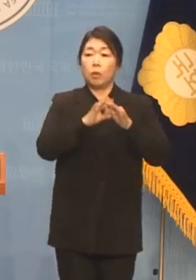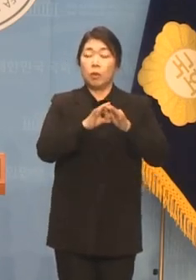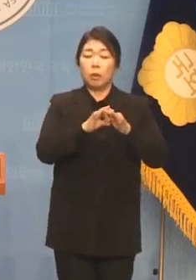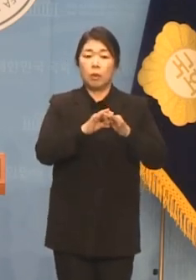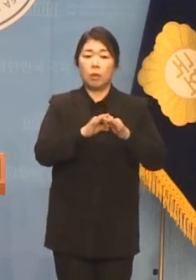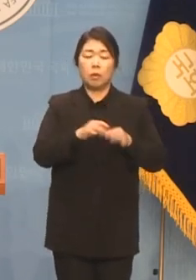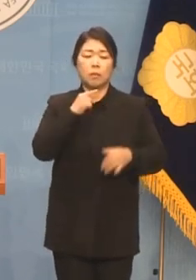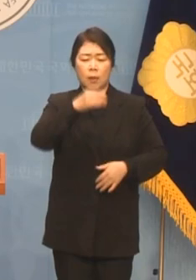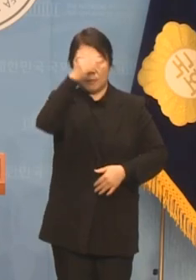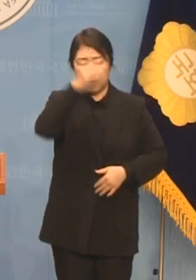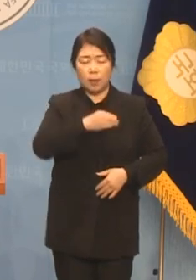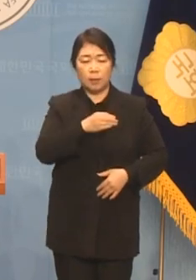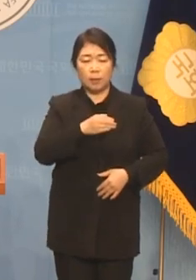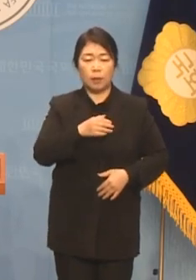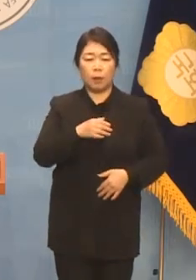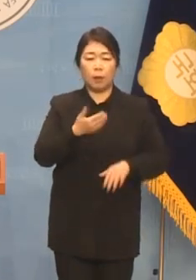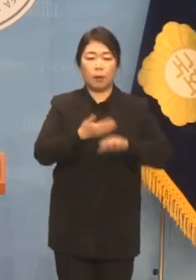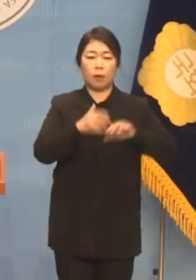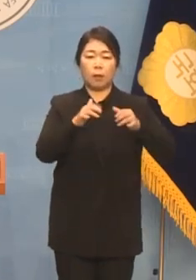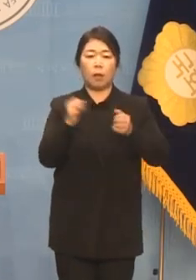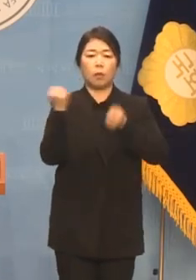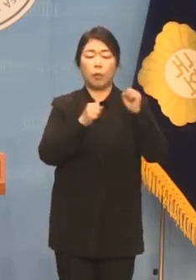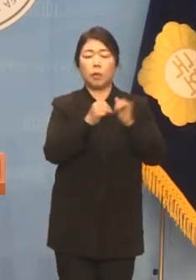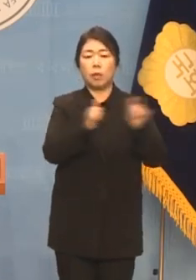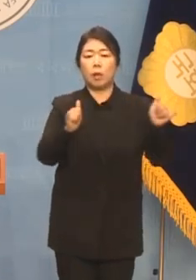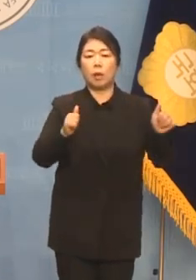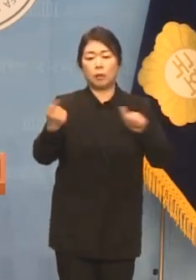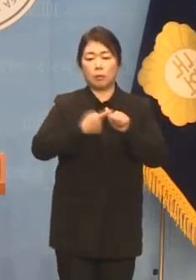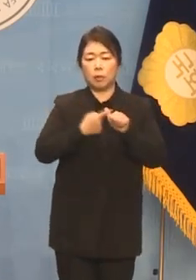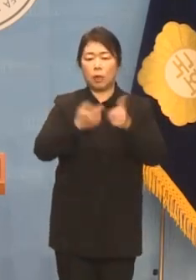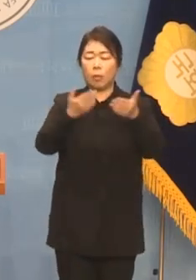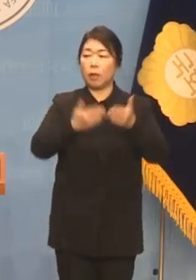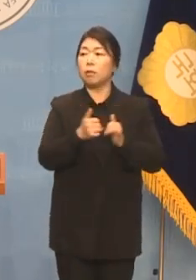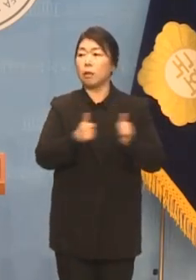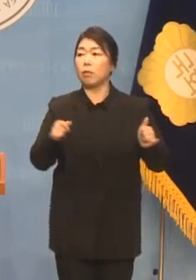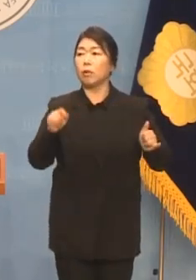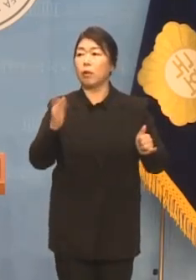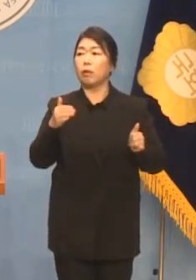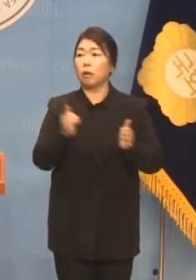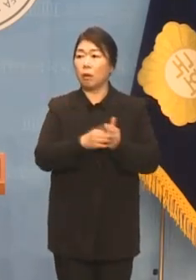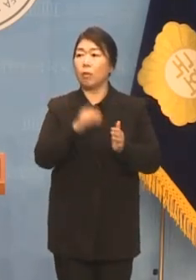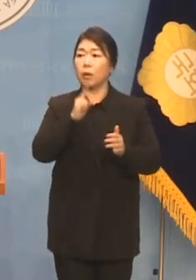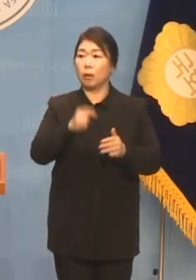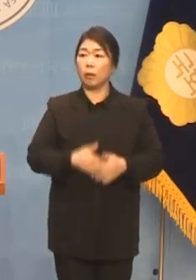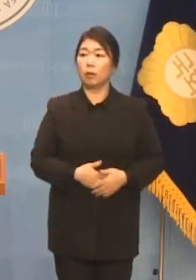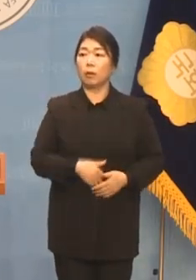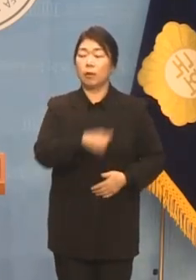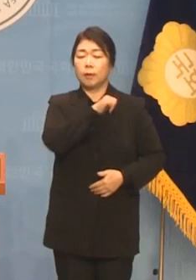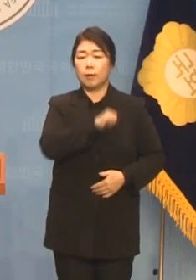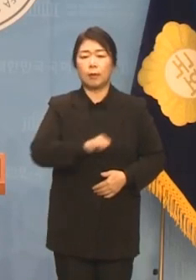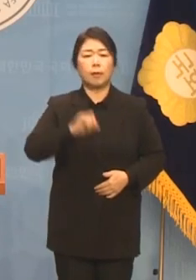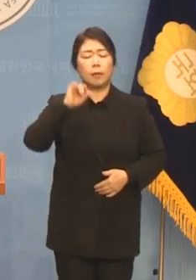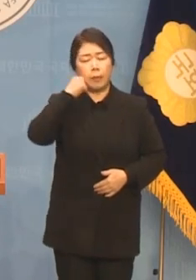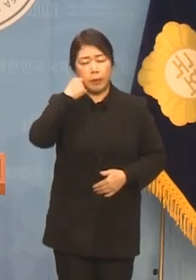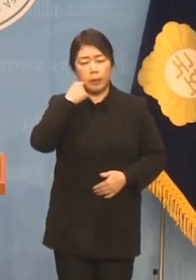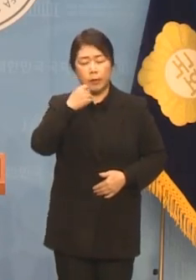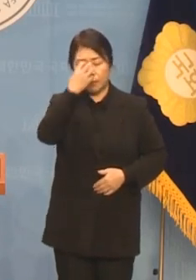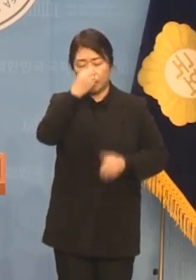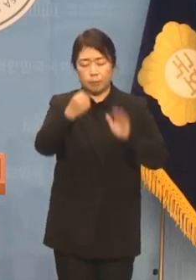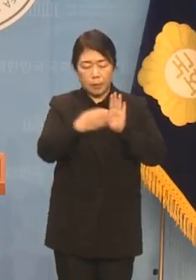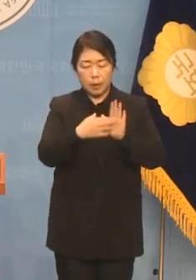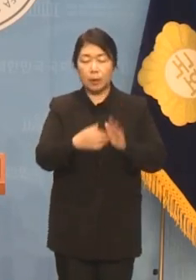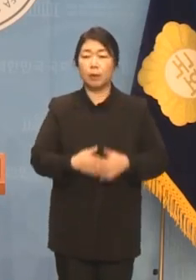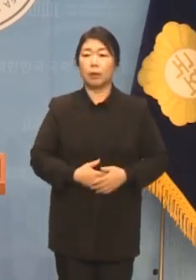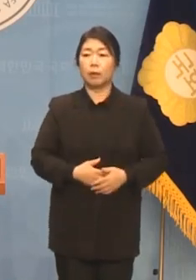파렴치한 해외 도자라는 지탄을 받는 신세로 전락했다 감내하기 힘든 치옥이라면서